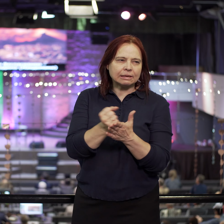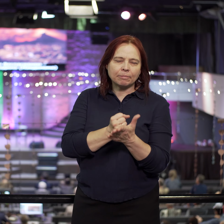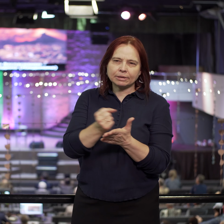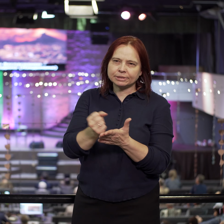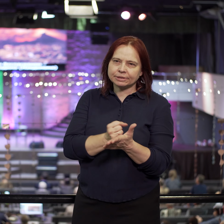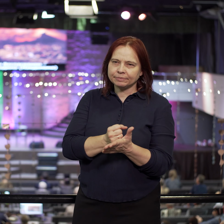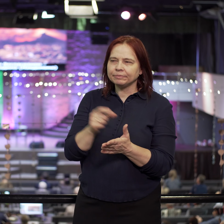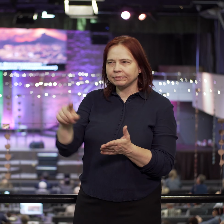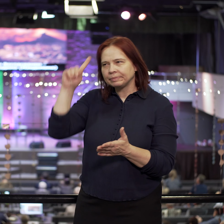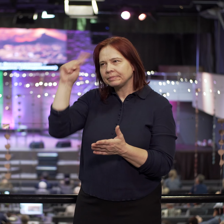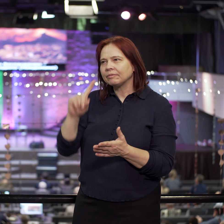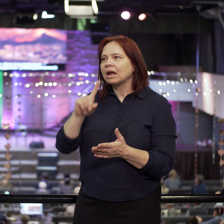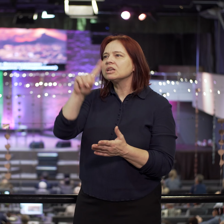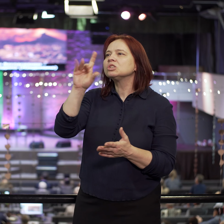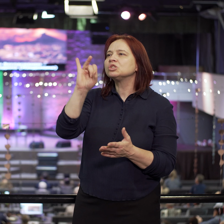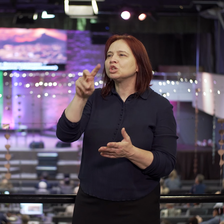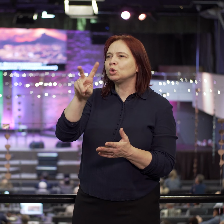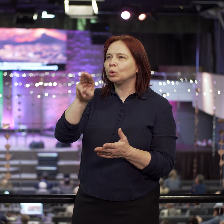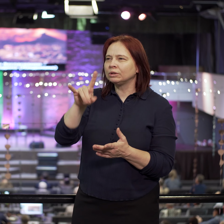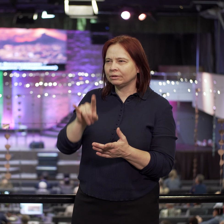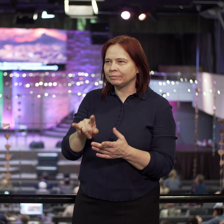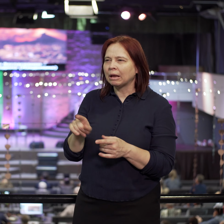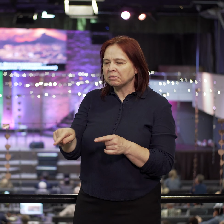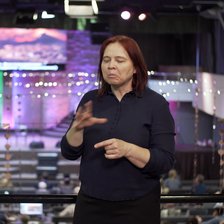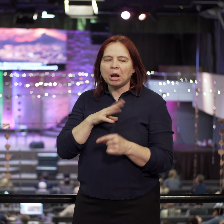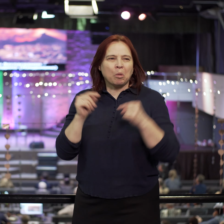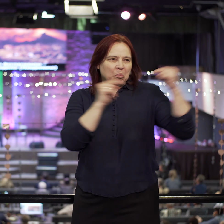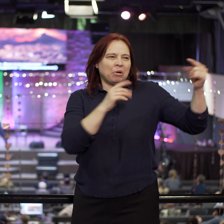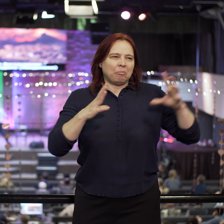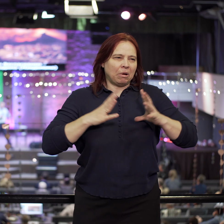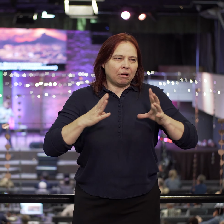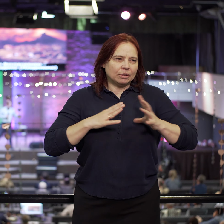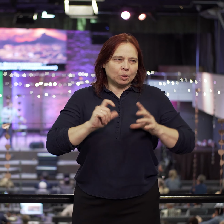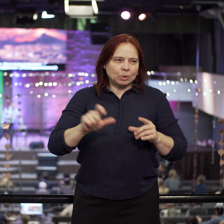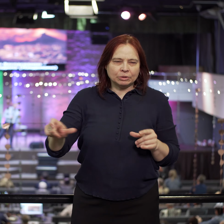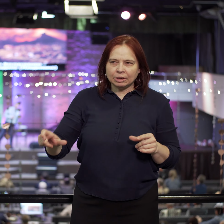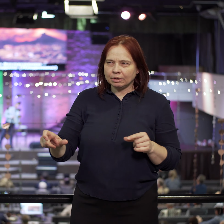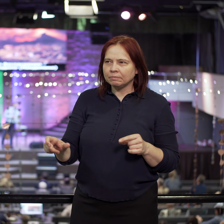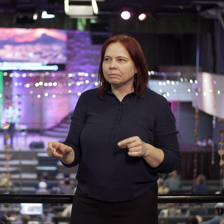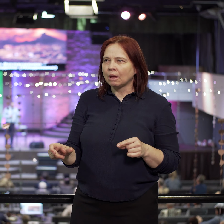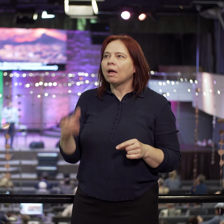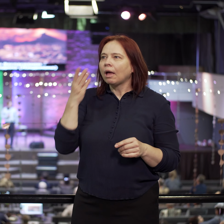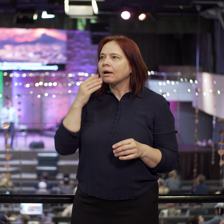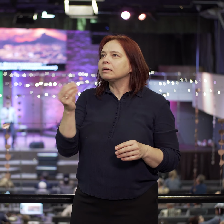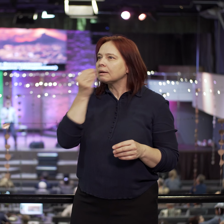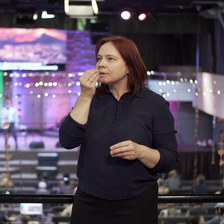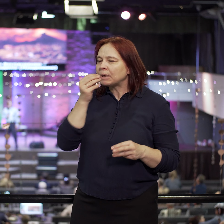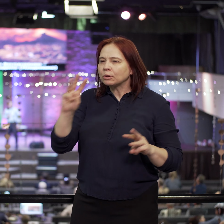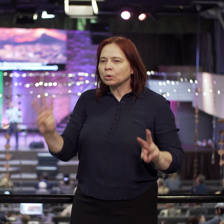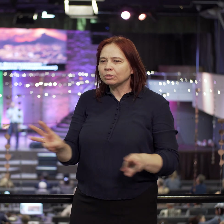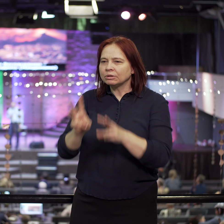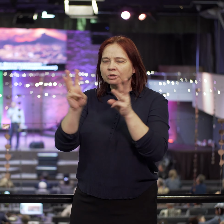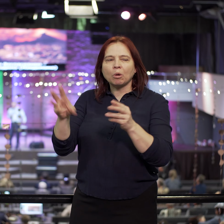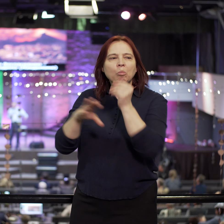И тогда, после этого, в Иерусалиме начался голод. И